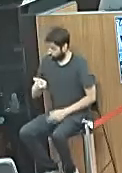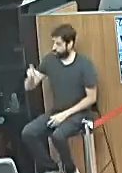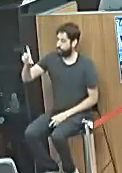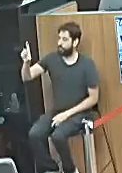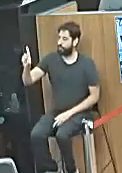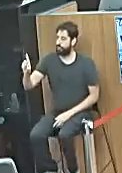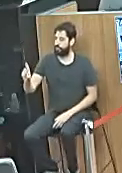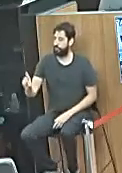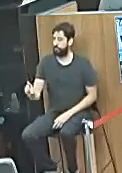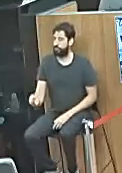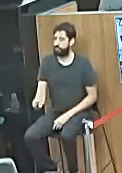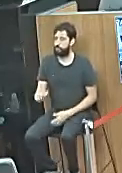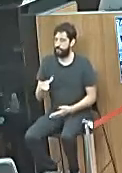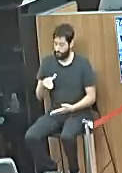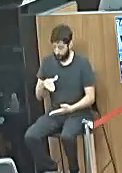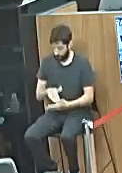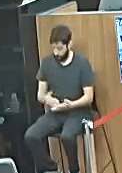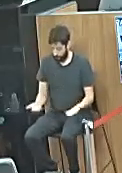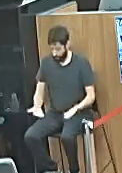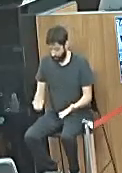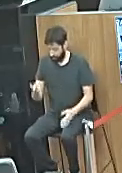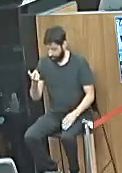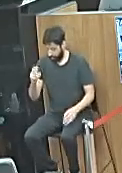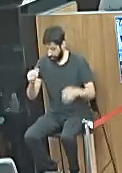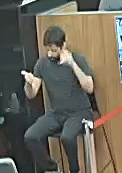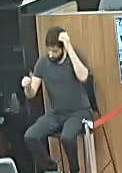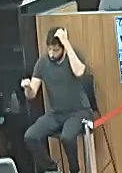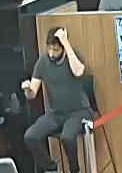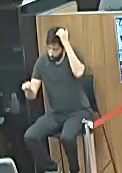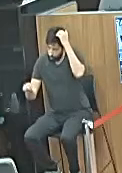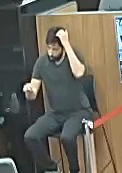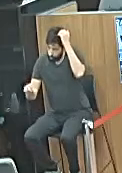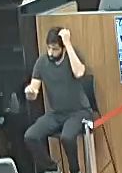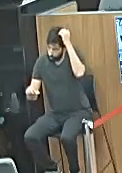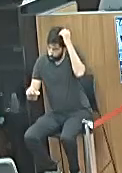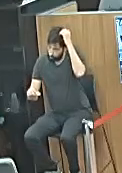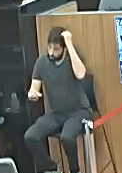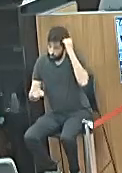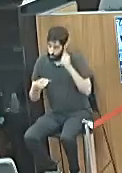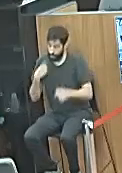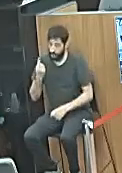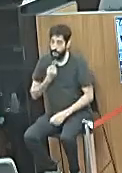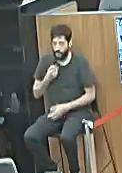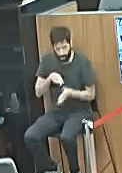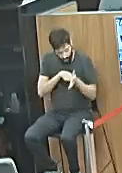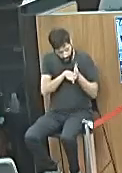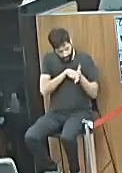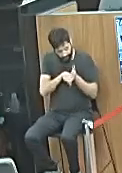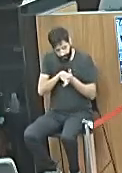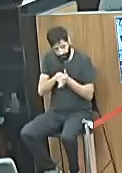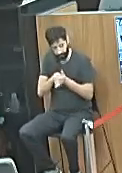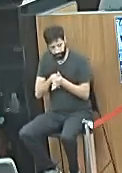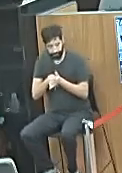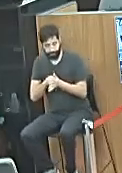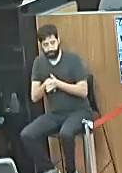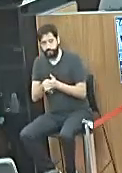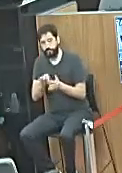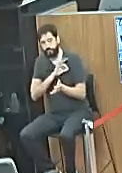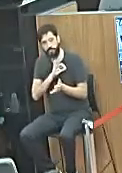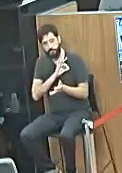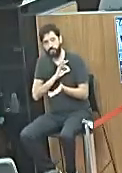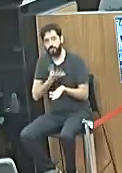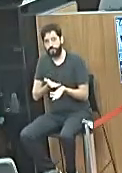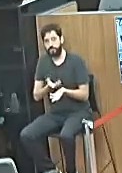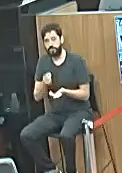queda no final desse ano de 1919 a gente pesquisando as polícias